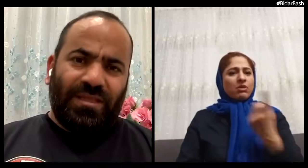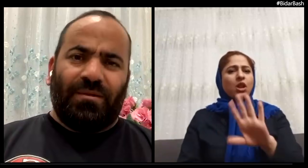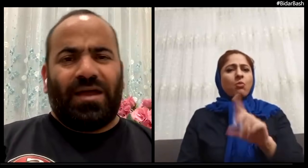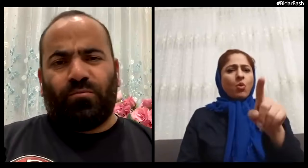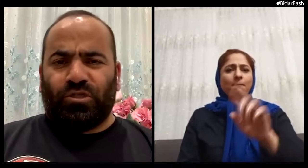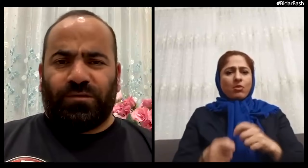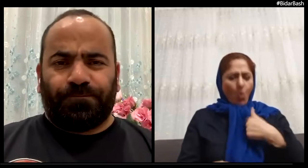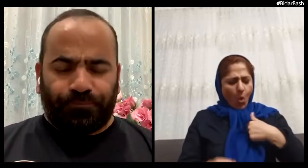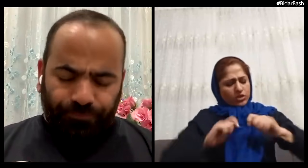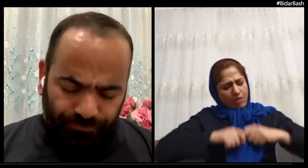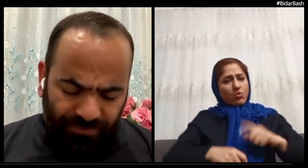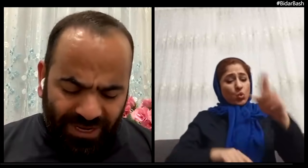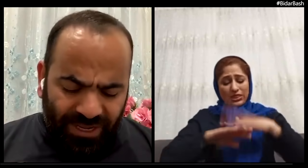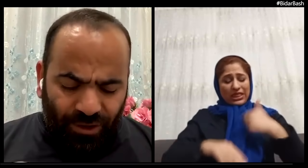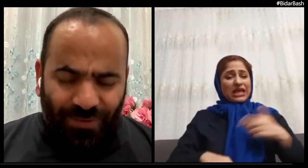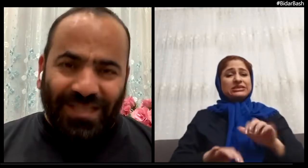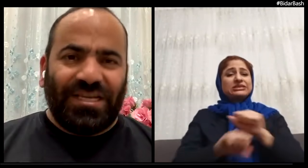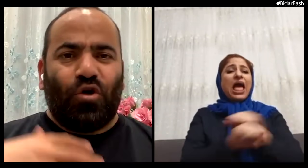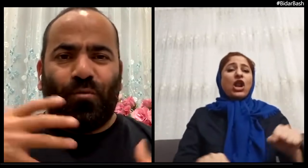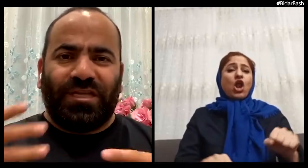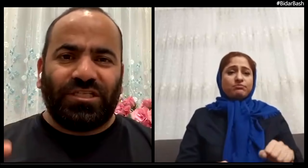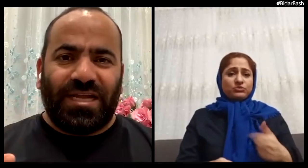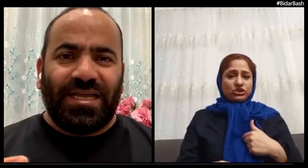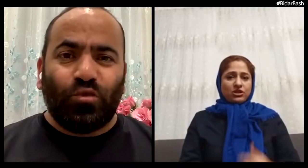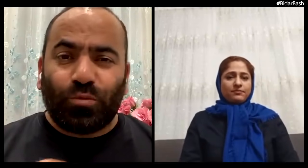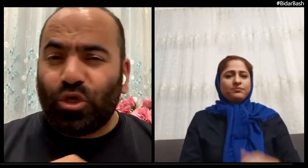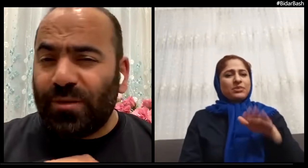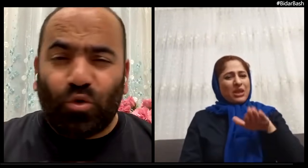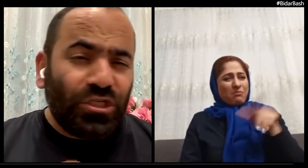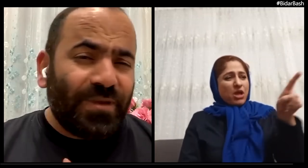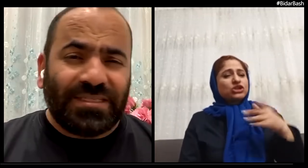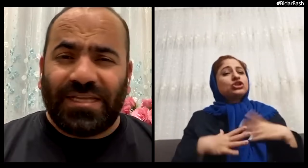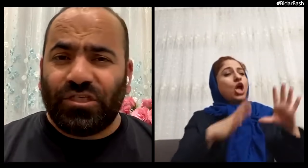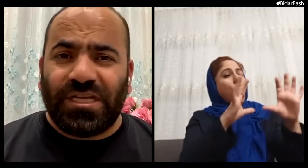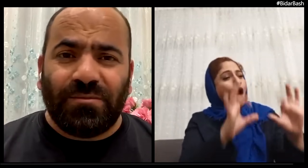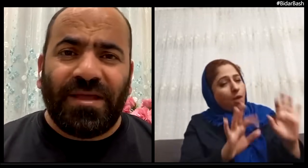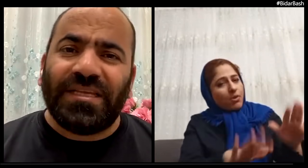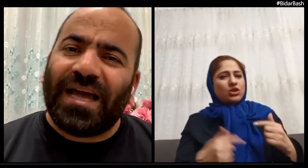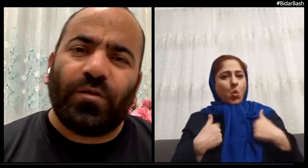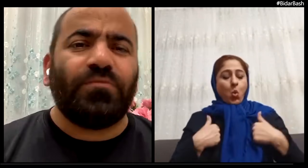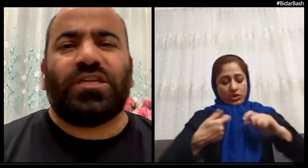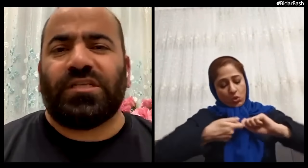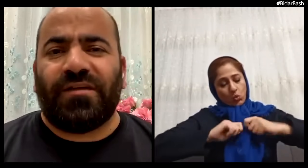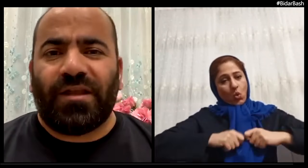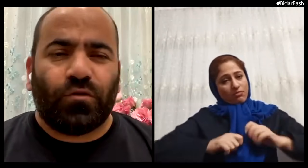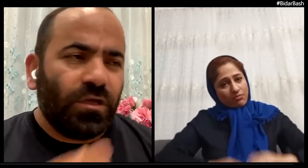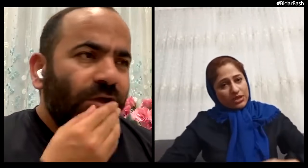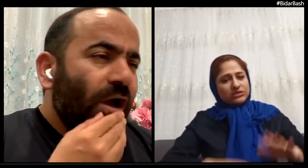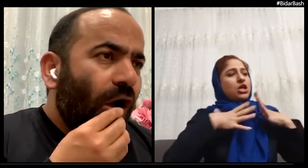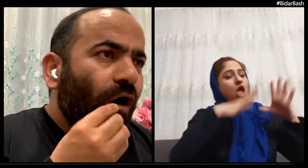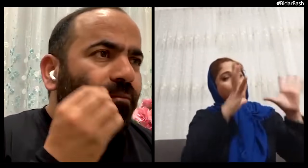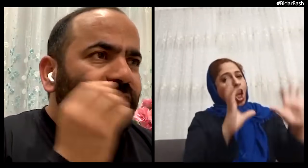خودم میبندم خراب بشه. حالا بچه رو آمادش کردن، دکمه‌هاش هم خودش بسته، نذاشته کسی ببنده، قرار بریم جشن